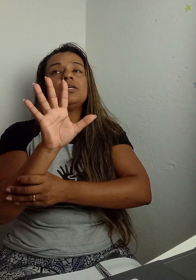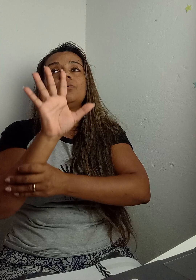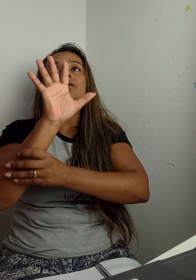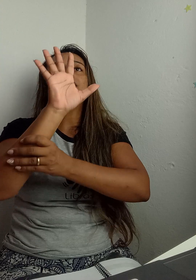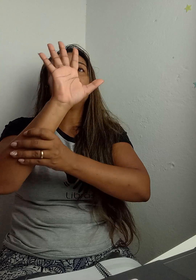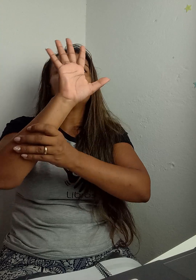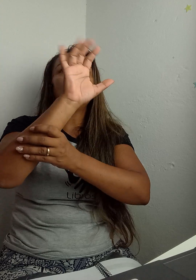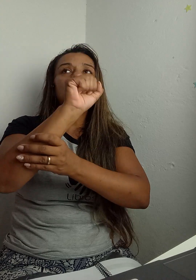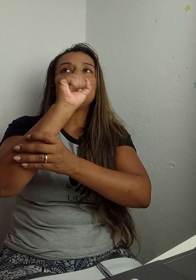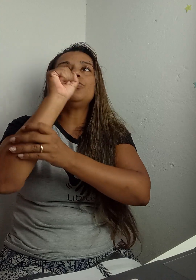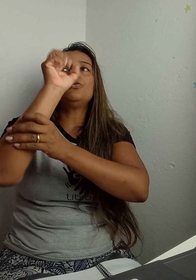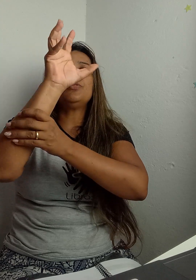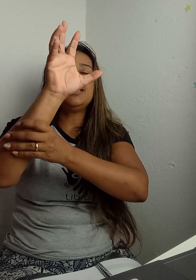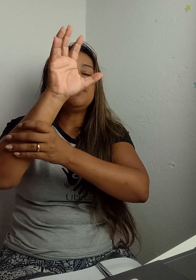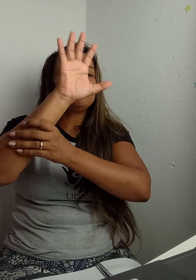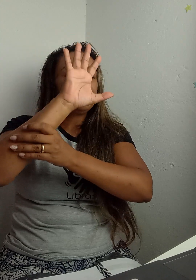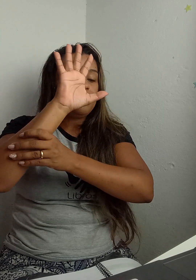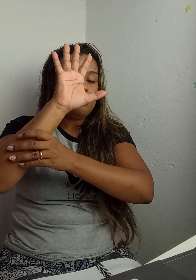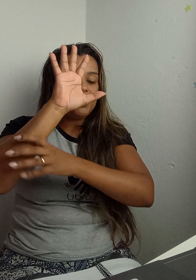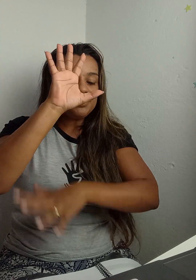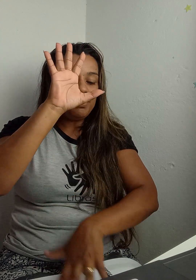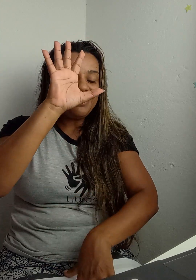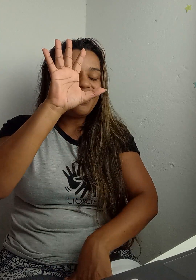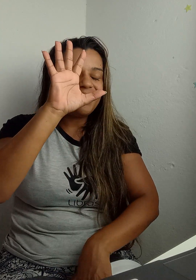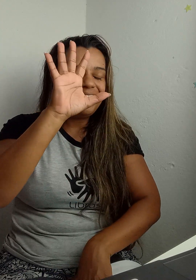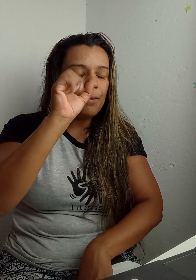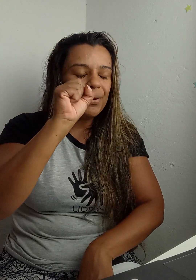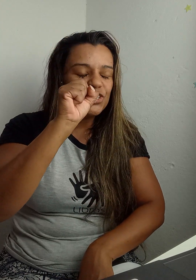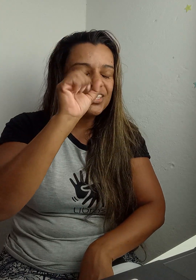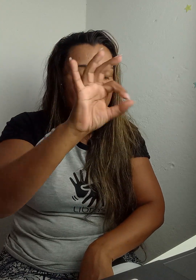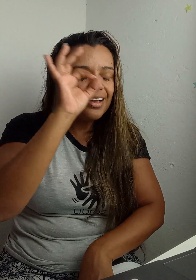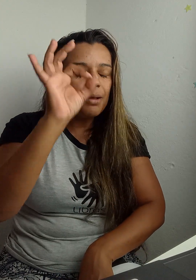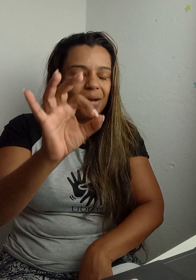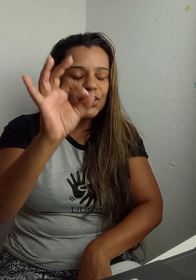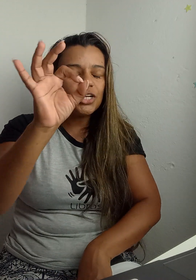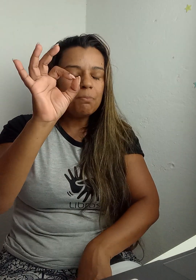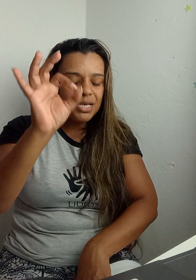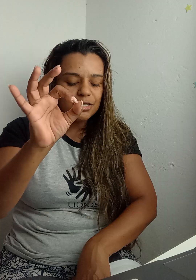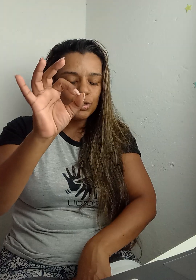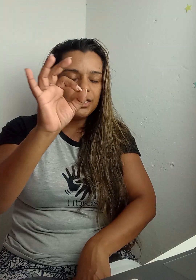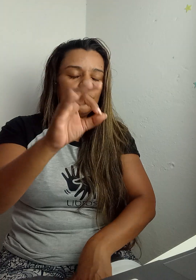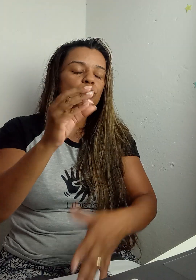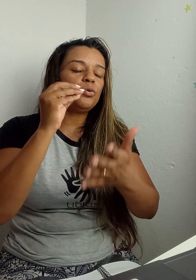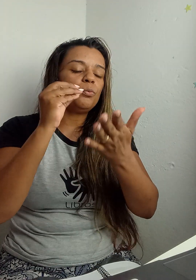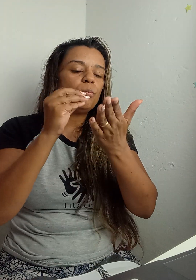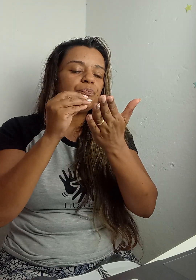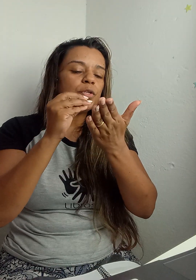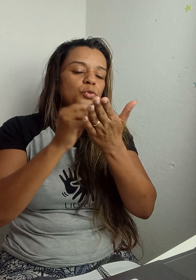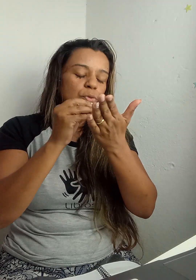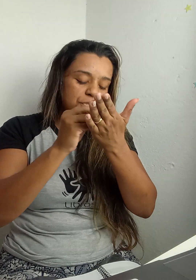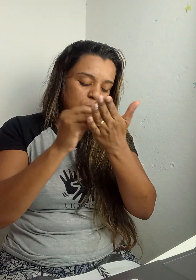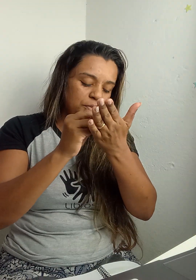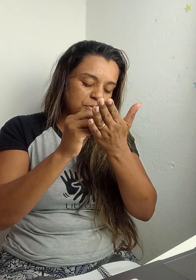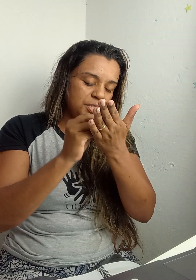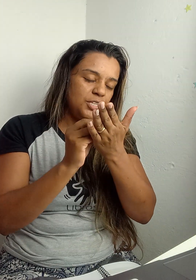mão. Como que eu vou, né? Explicar aqui a parte da gramática mesmo. Aqui eu tô mostrando para vocês,